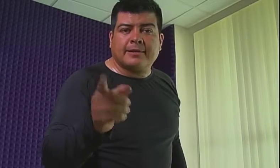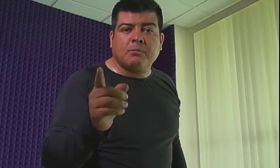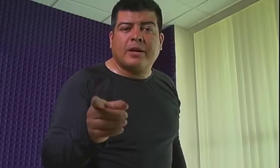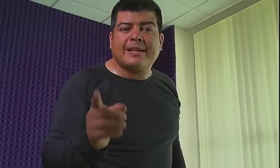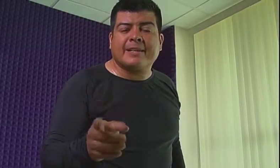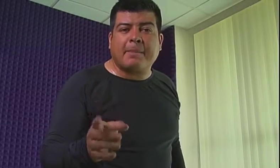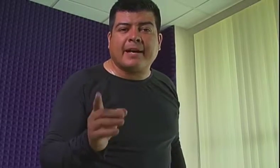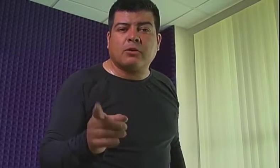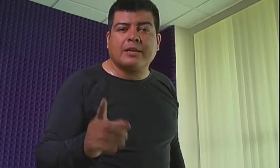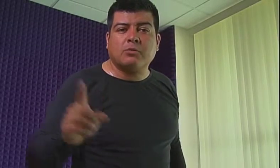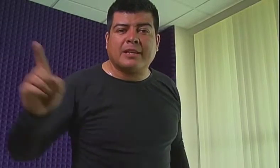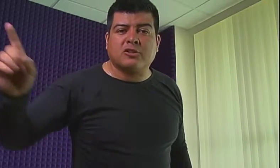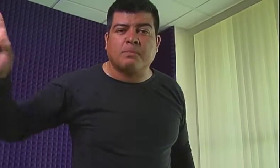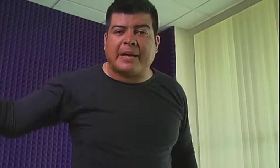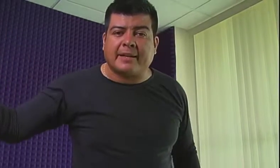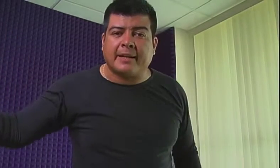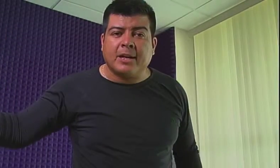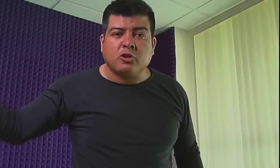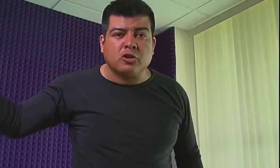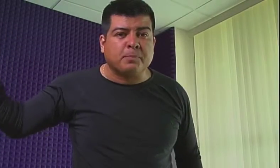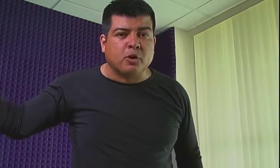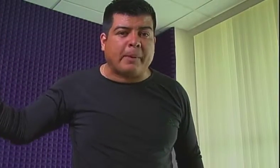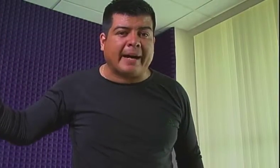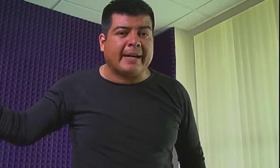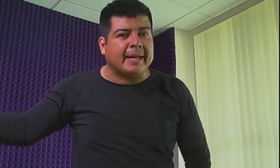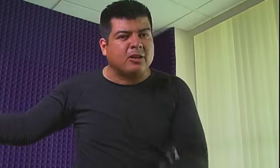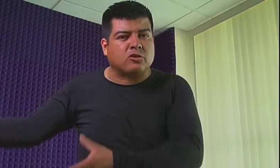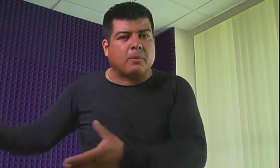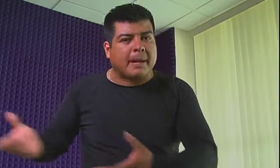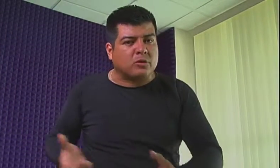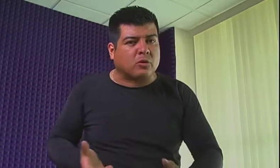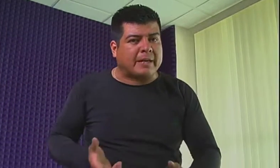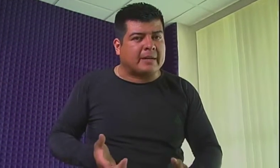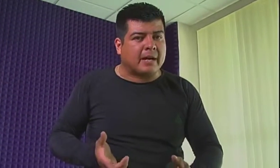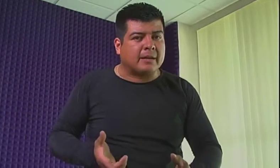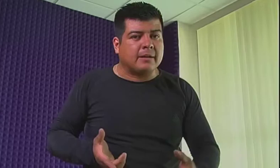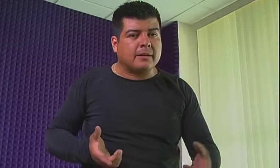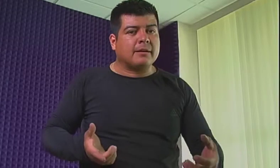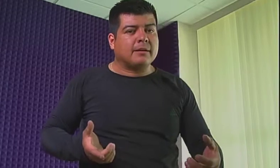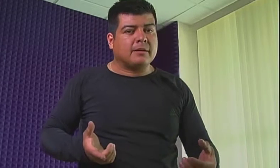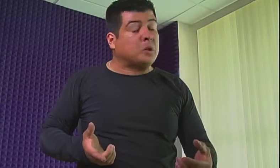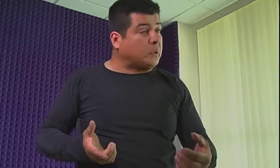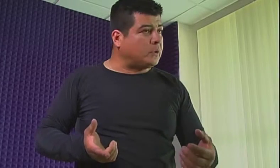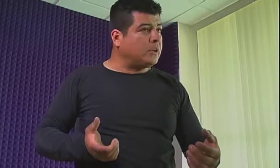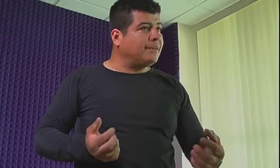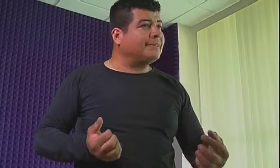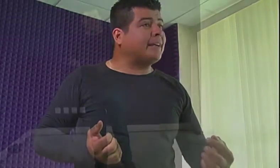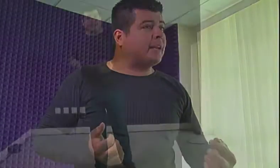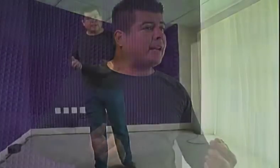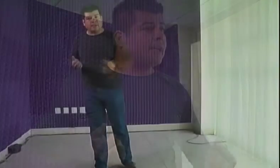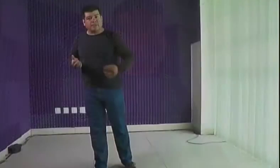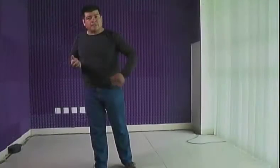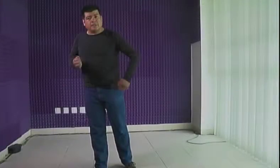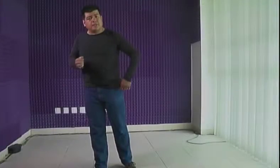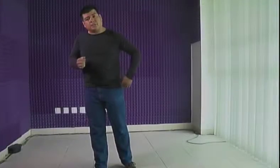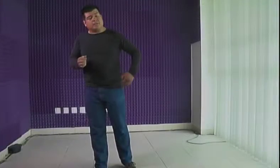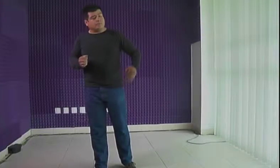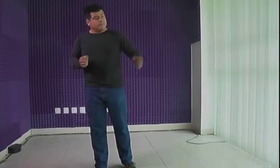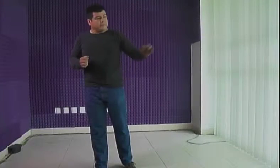Esta mujer está pagando la deuda de su padre. No nos pudo pagar él y nos cobramos con ella. No, déjenla. Y